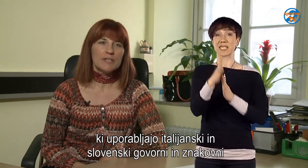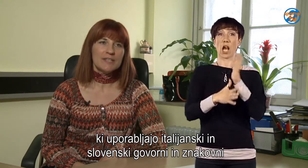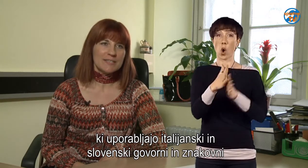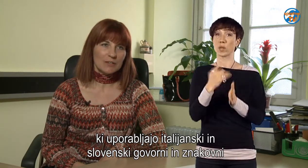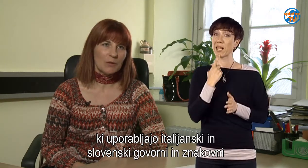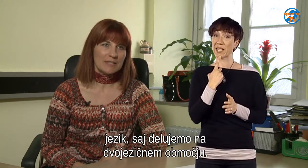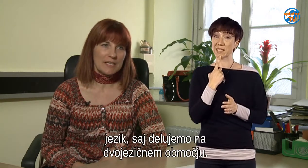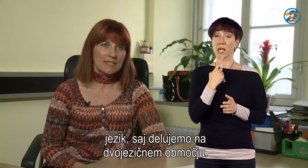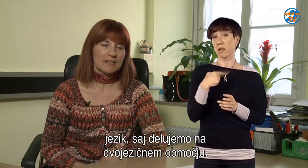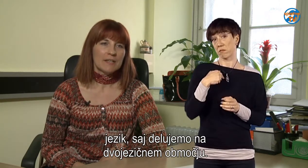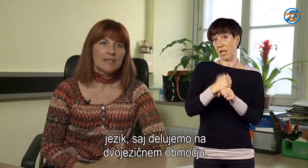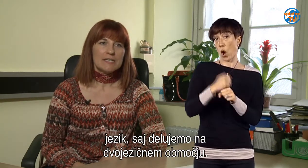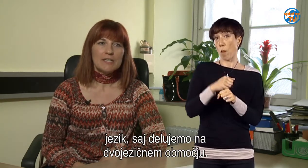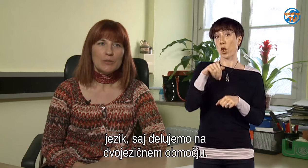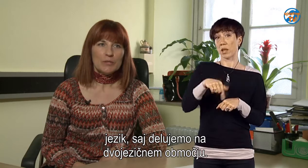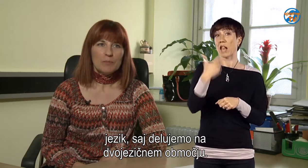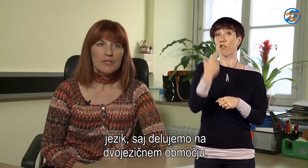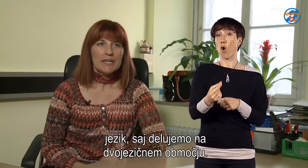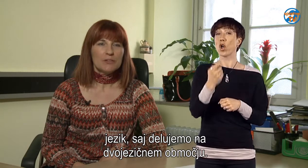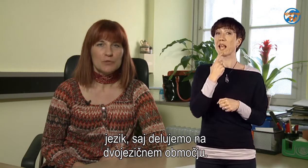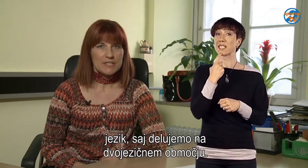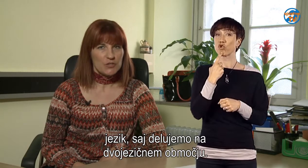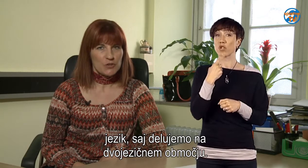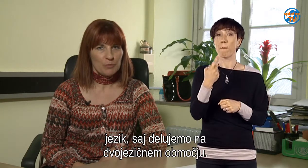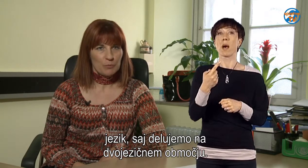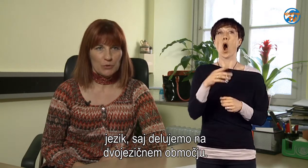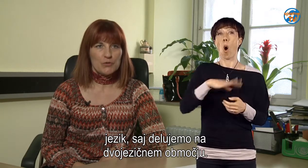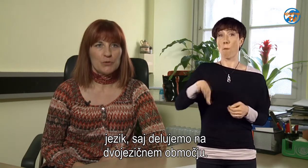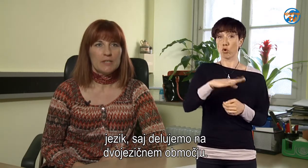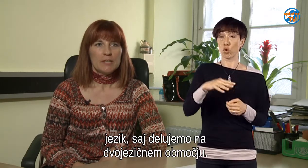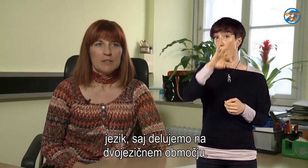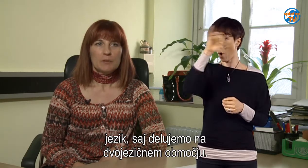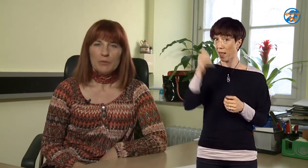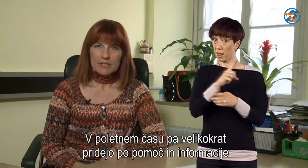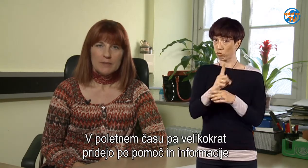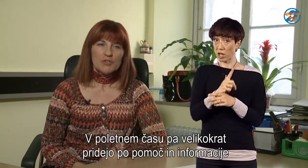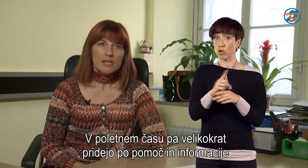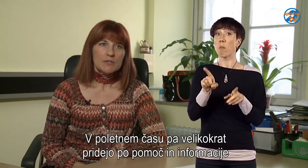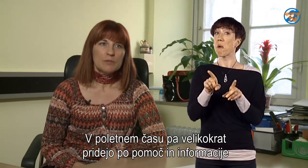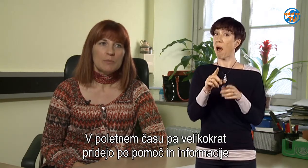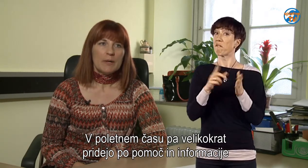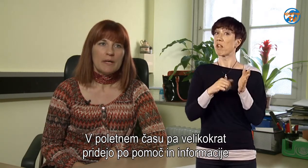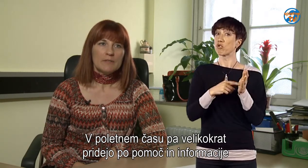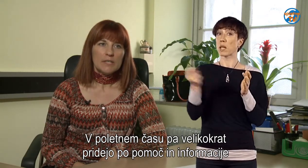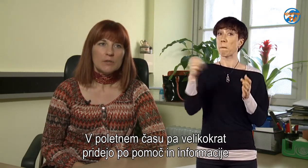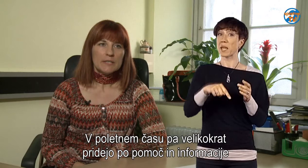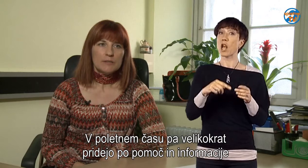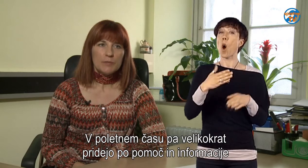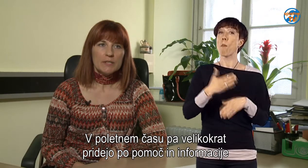in znakovni jezik, saj delujemo na dvojezičnem območju. V poletnem času pa velikokrat pridejo